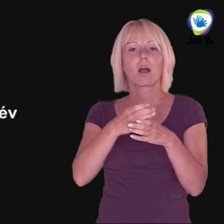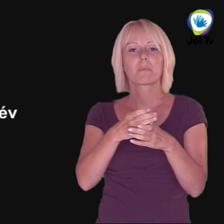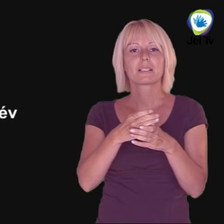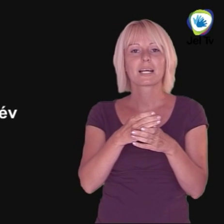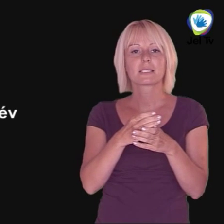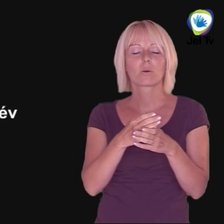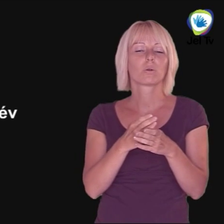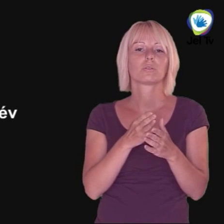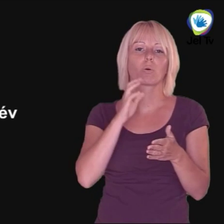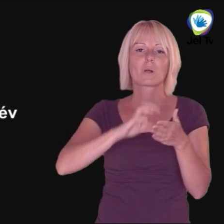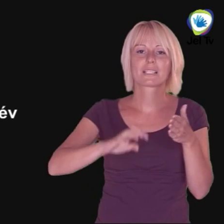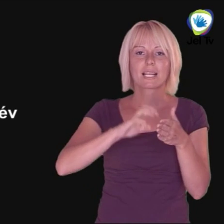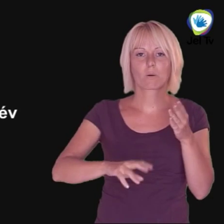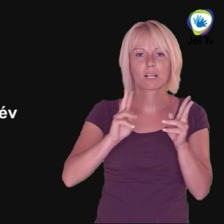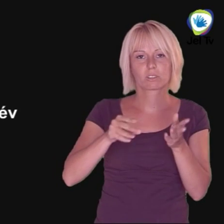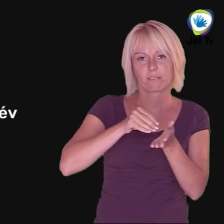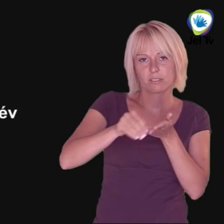kell fizetniük, melynek összege